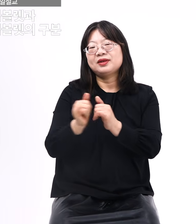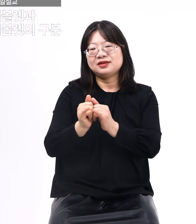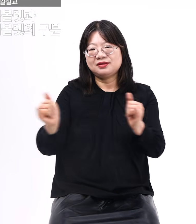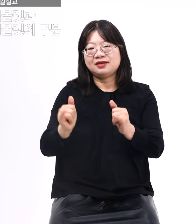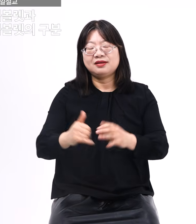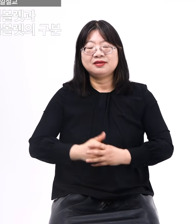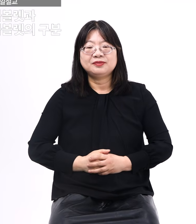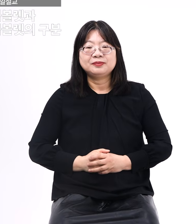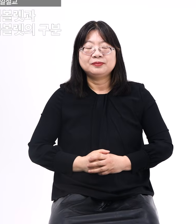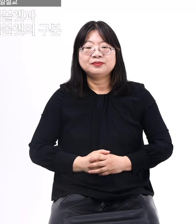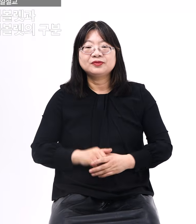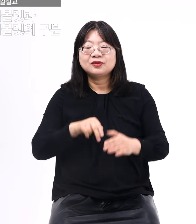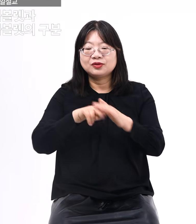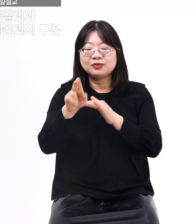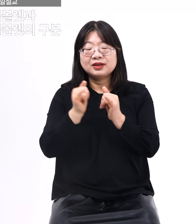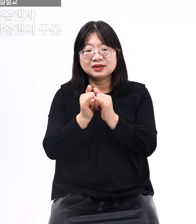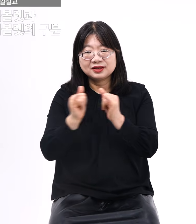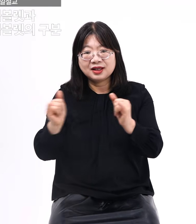도망자들.